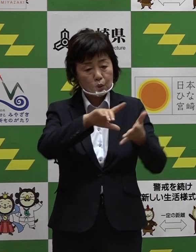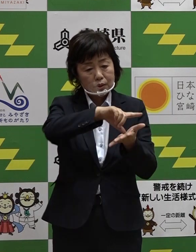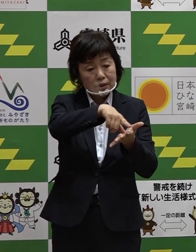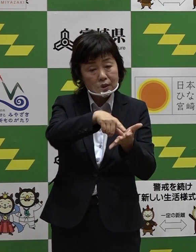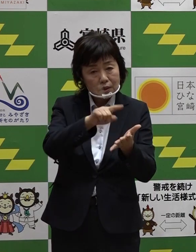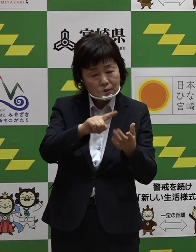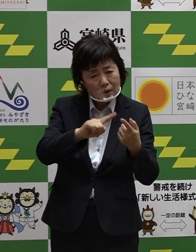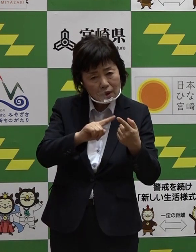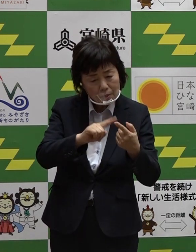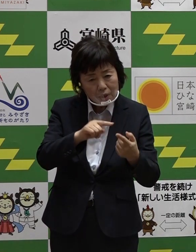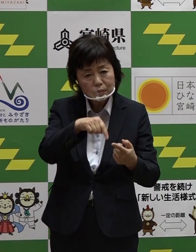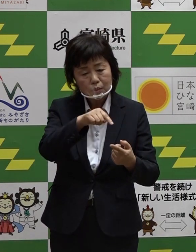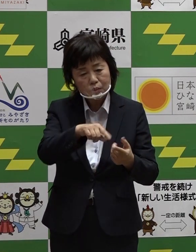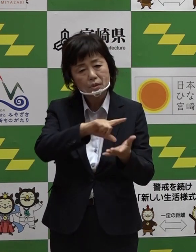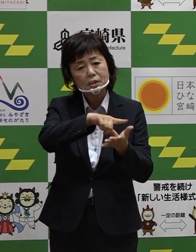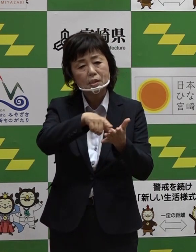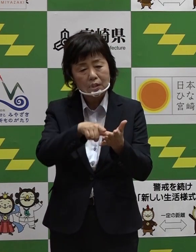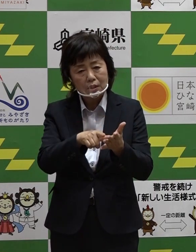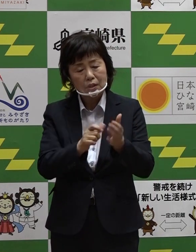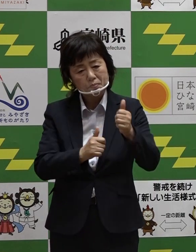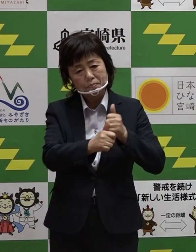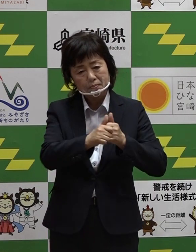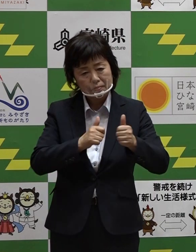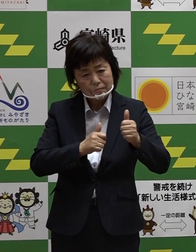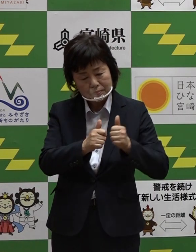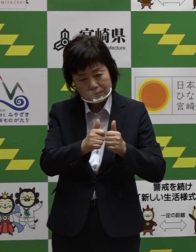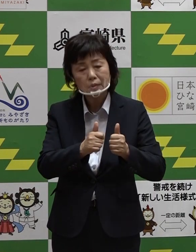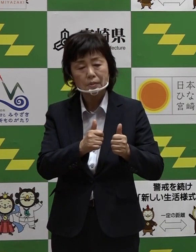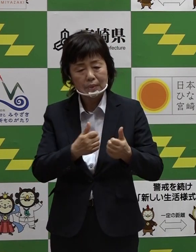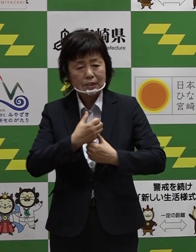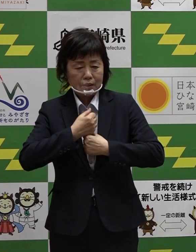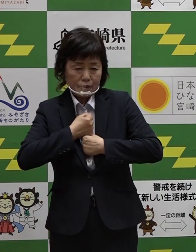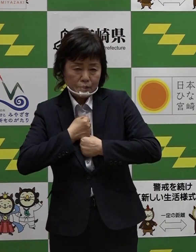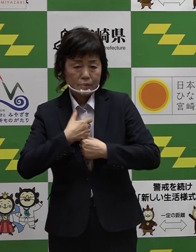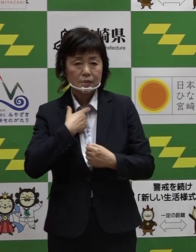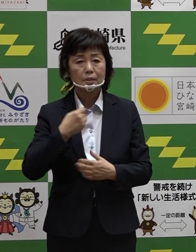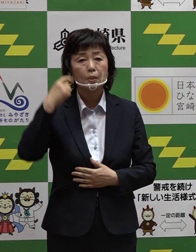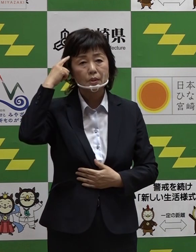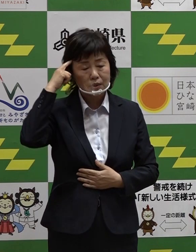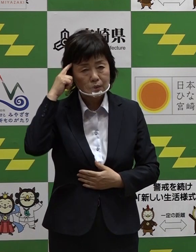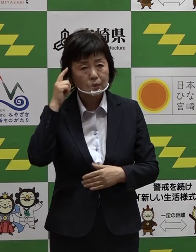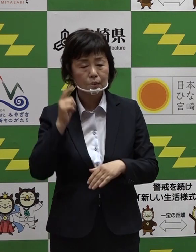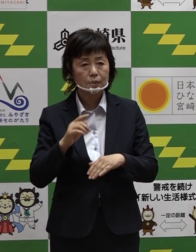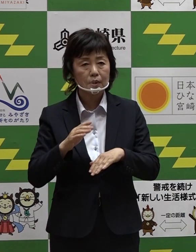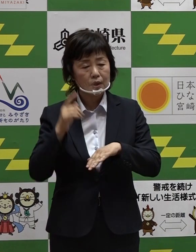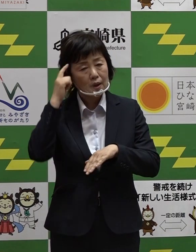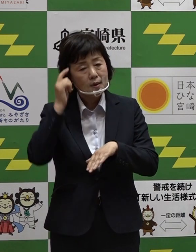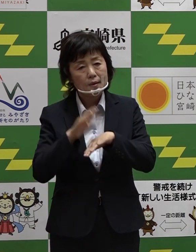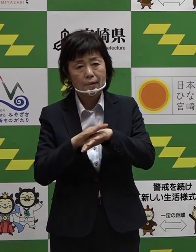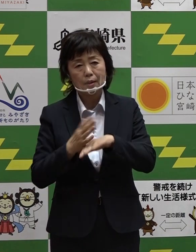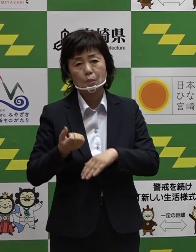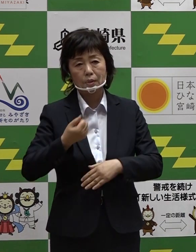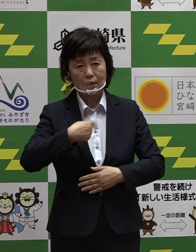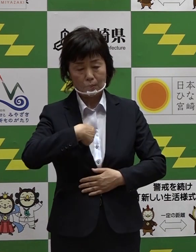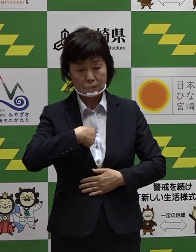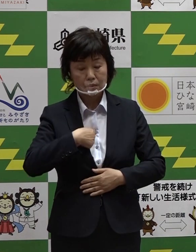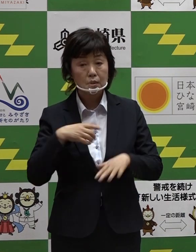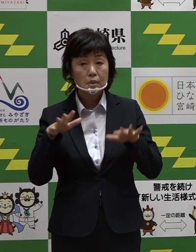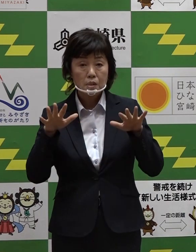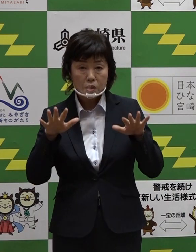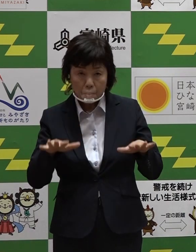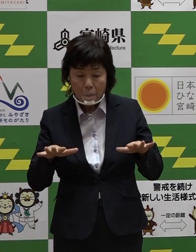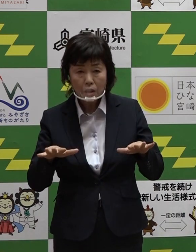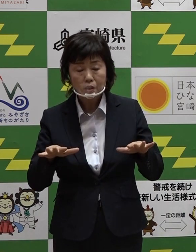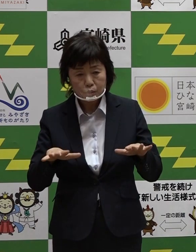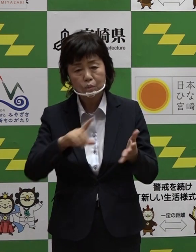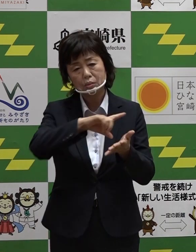該当する地域があればそういう地域への往来は慎重に考えていただく必要があるというふうに考えております。今の時点では